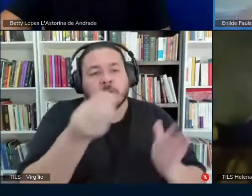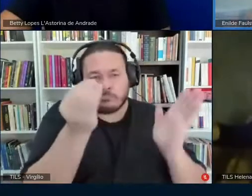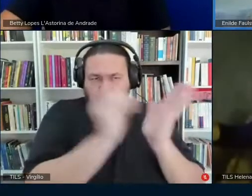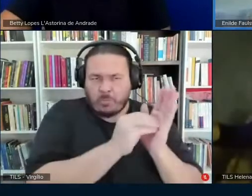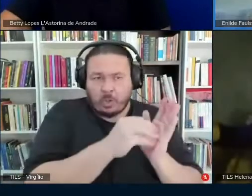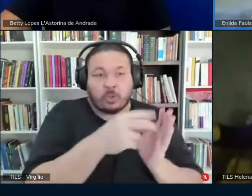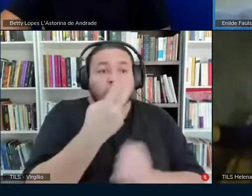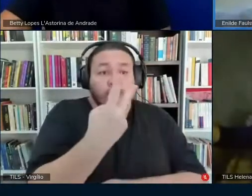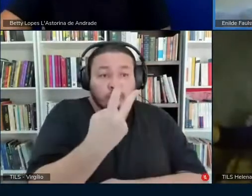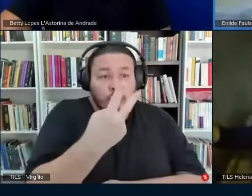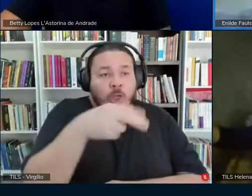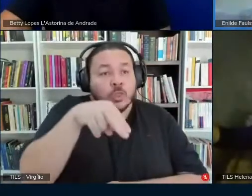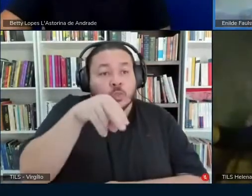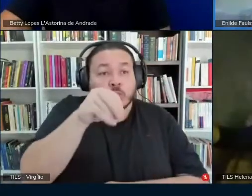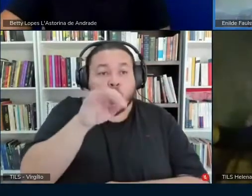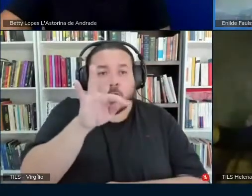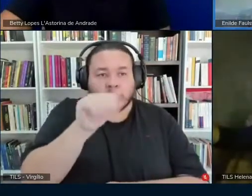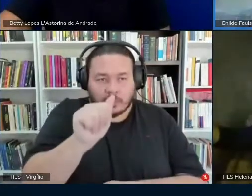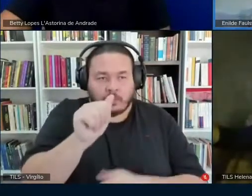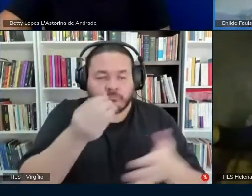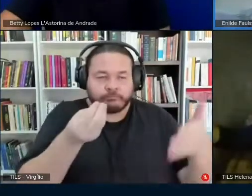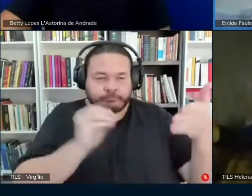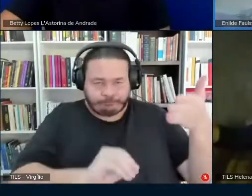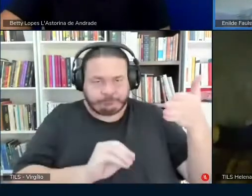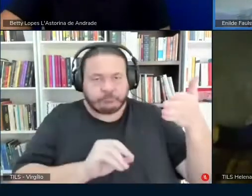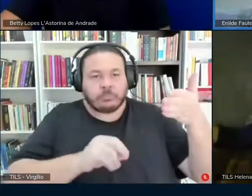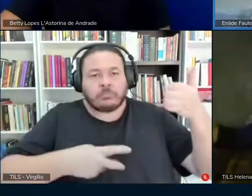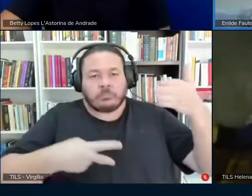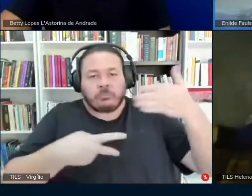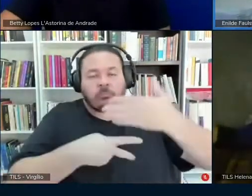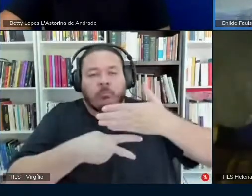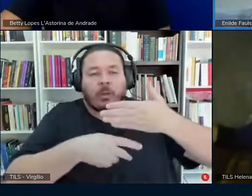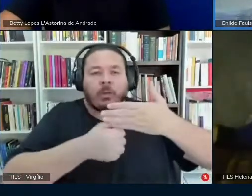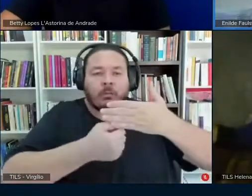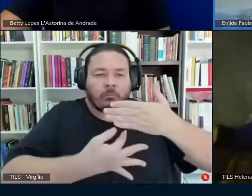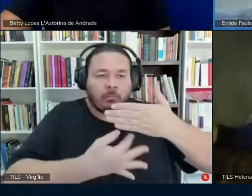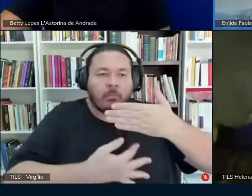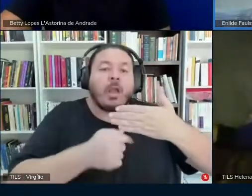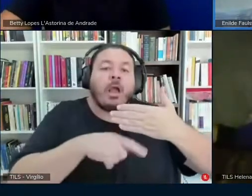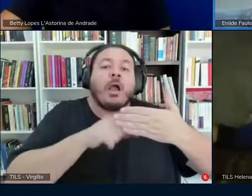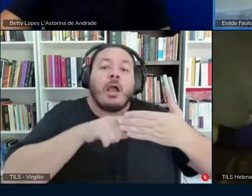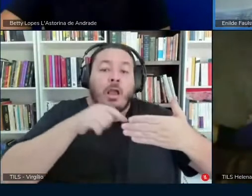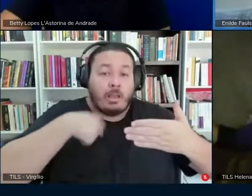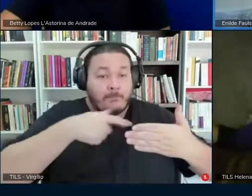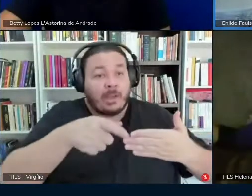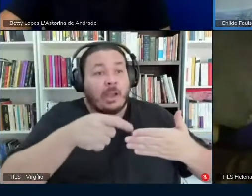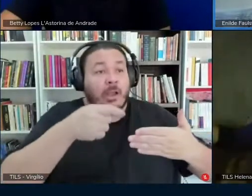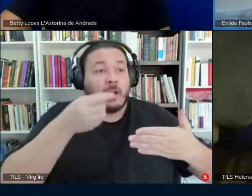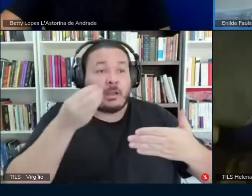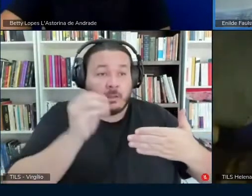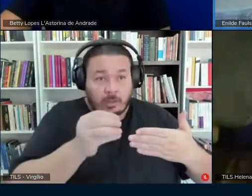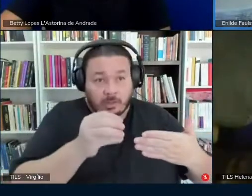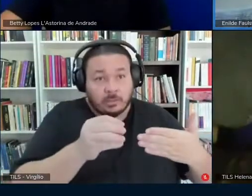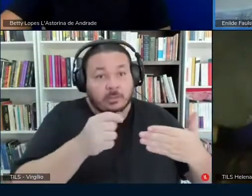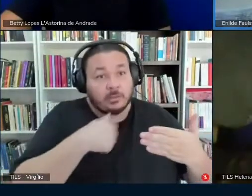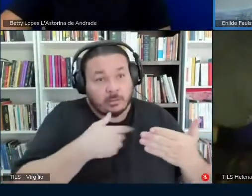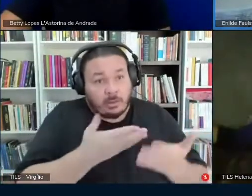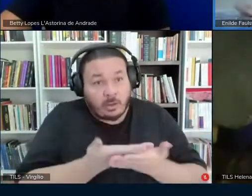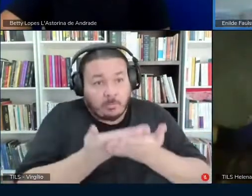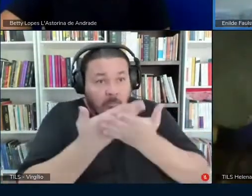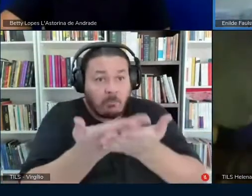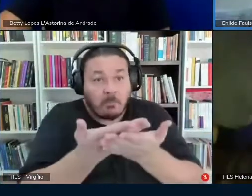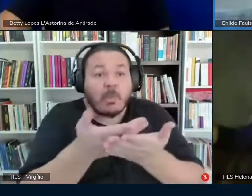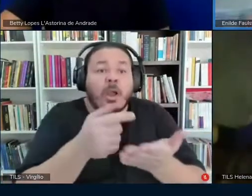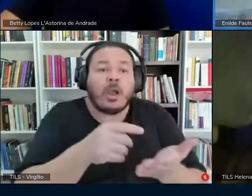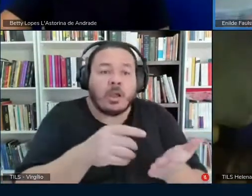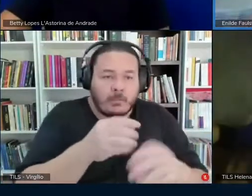para incluir como nota nessa página, né? Mas que ele encaminhe para você antes de incluir as notas,